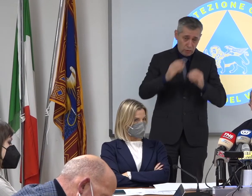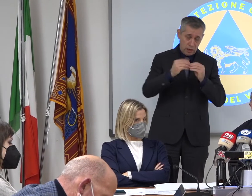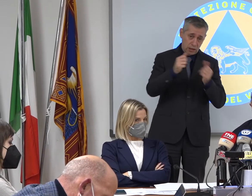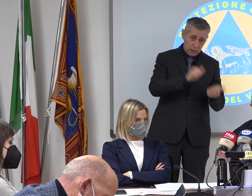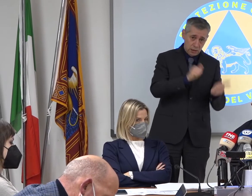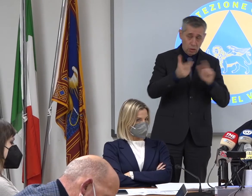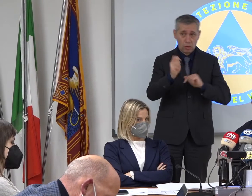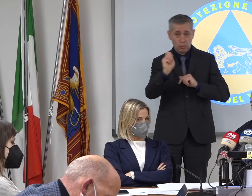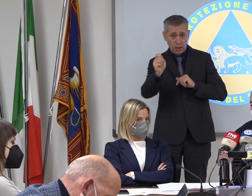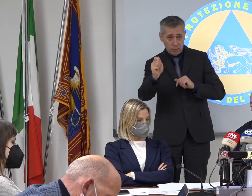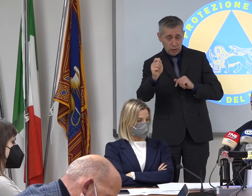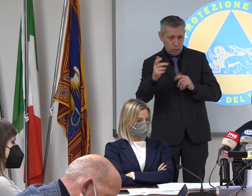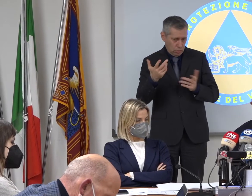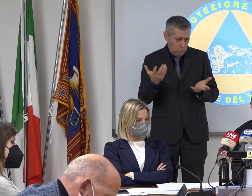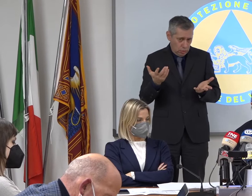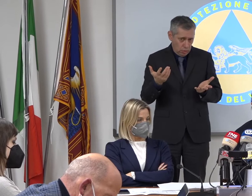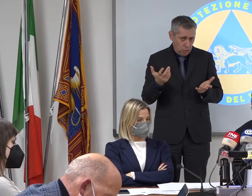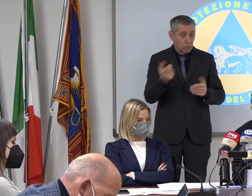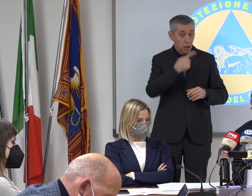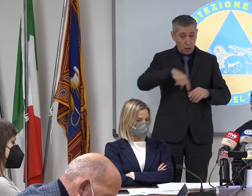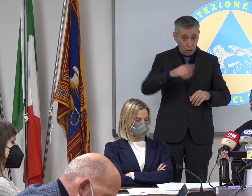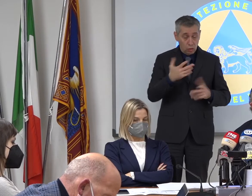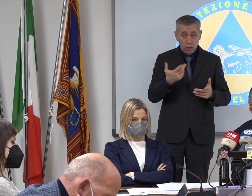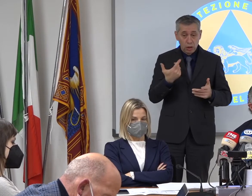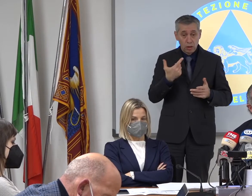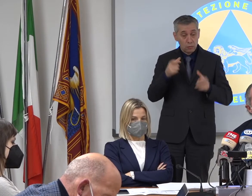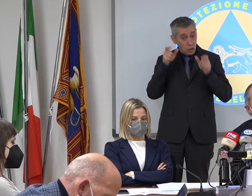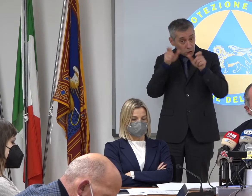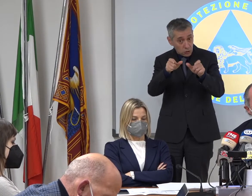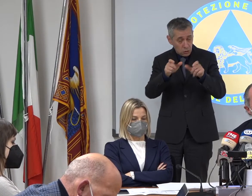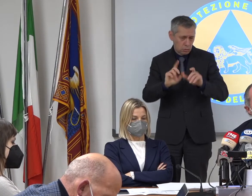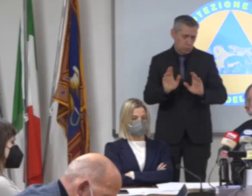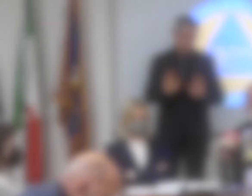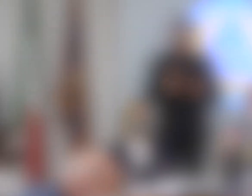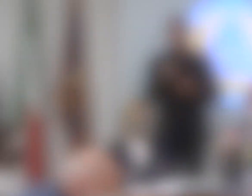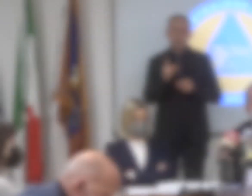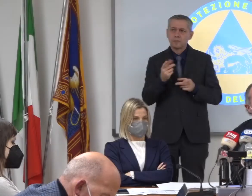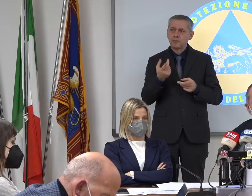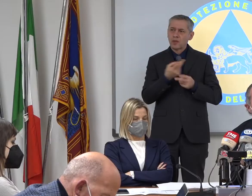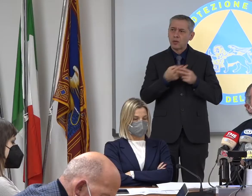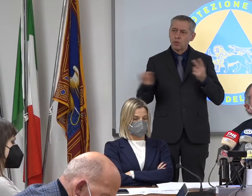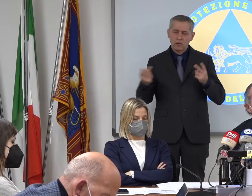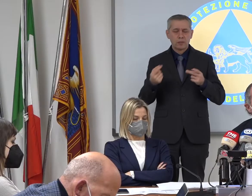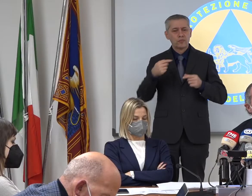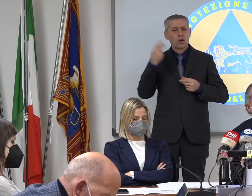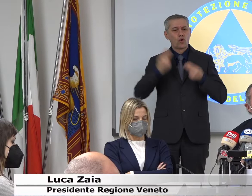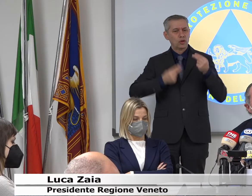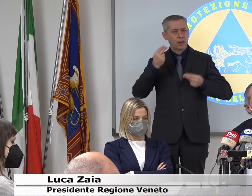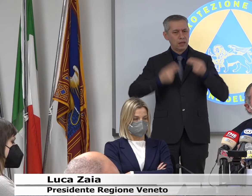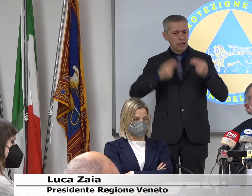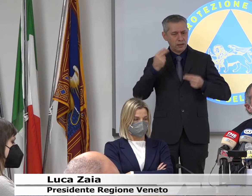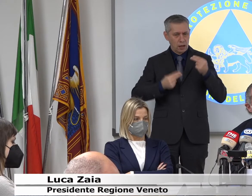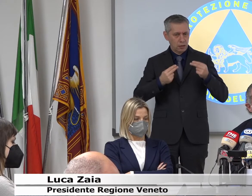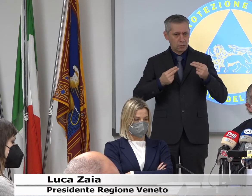cattivi, perché per riuscire a trovare una soluzione bisogna cominciare a fare una contabilità, capire anche quale sia